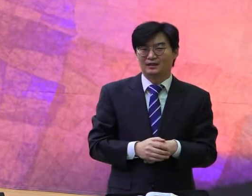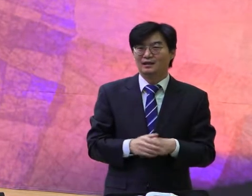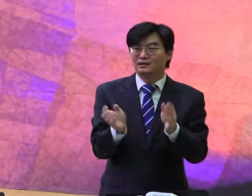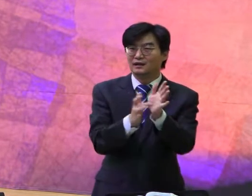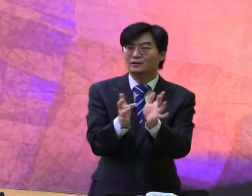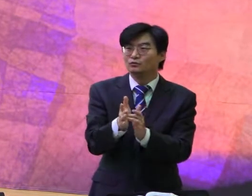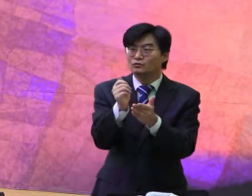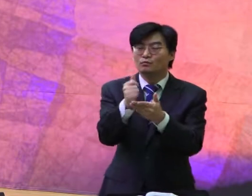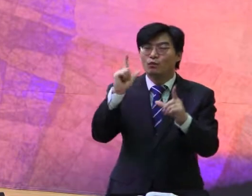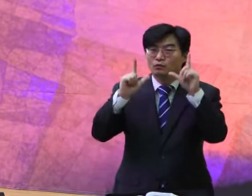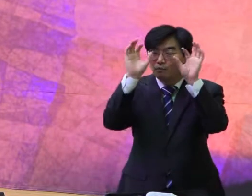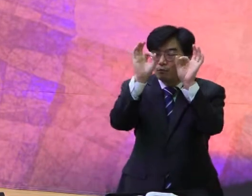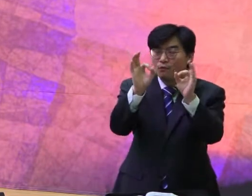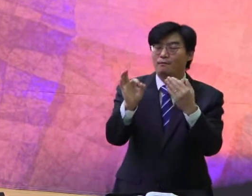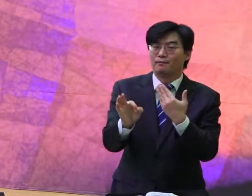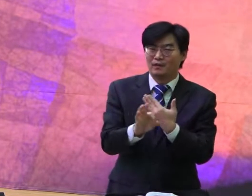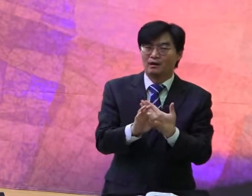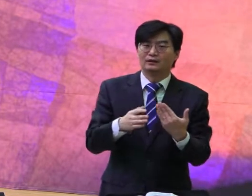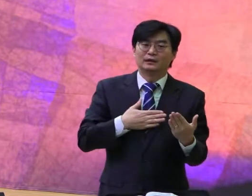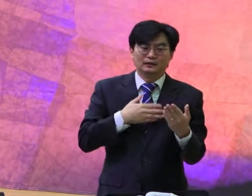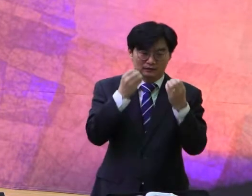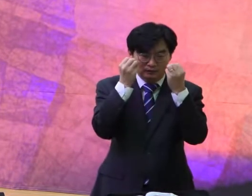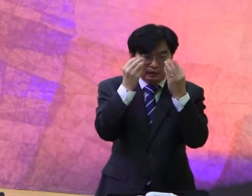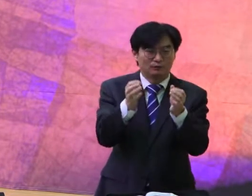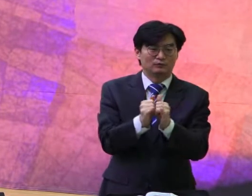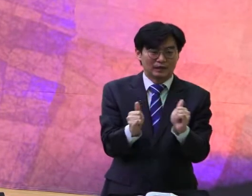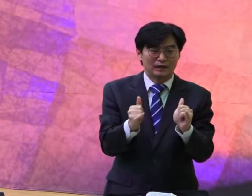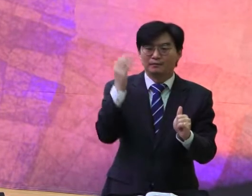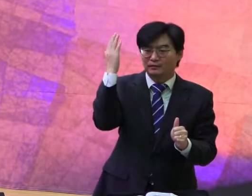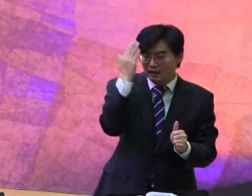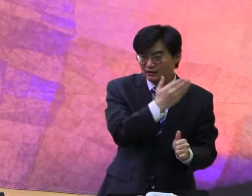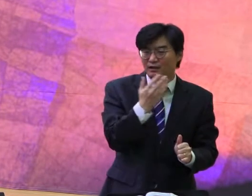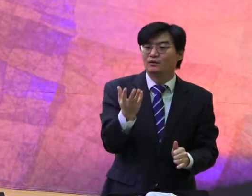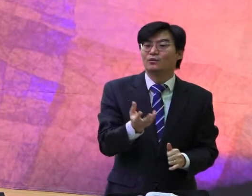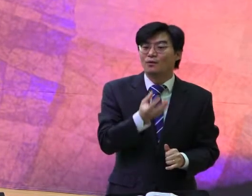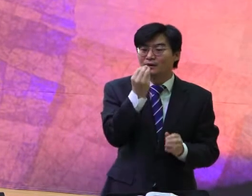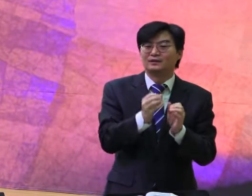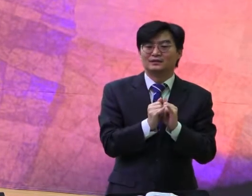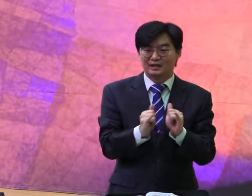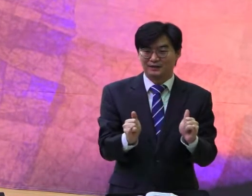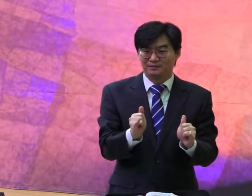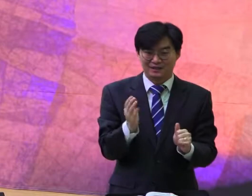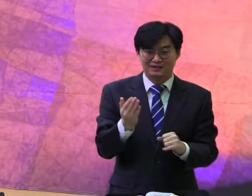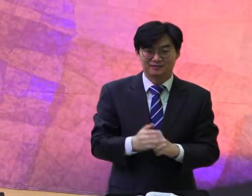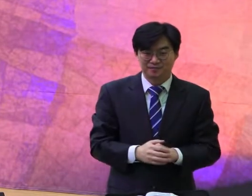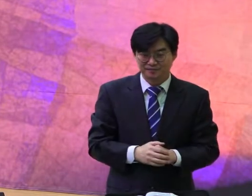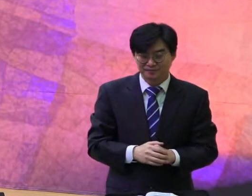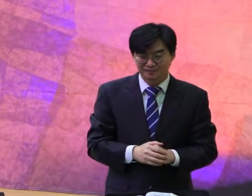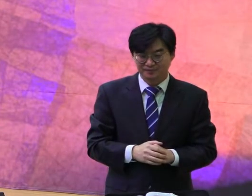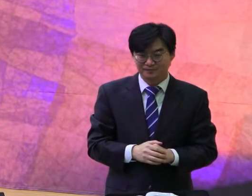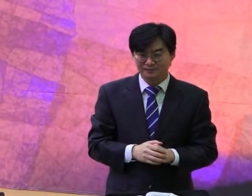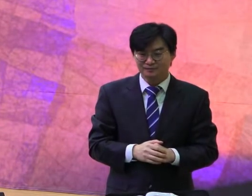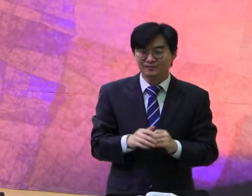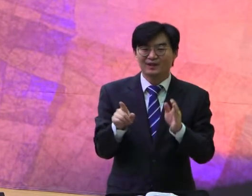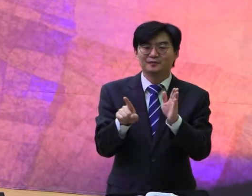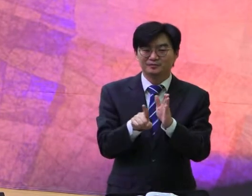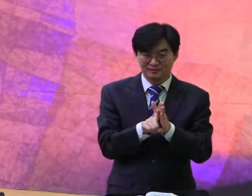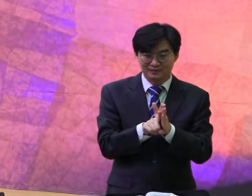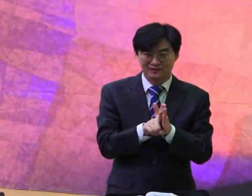그리고 내가 십자가를 증거하고 드러내고 예수님의 편지처럼 살아가는 것입니다. 그것이 신앙인